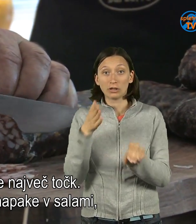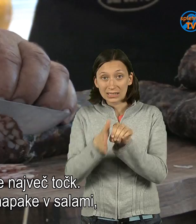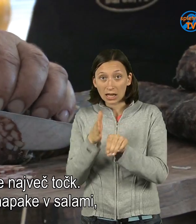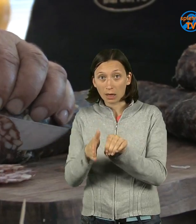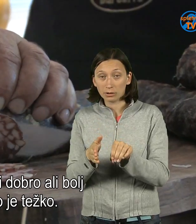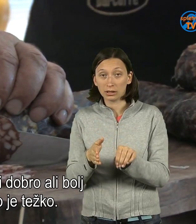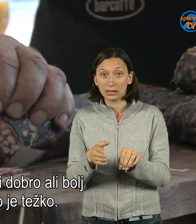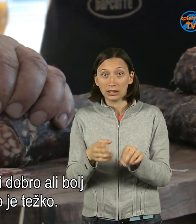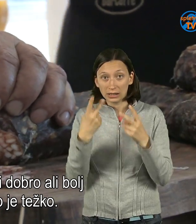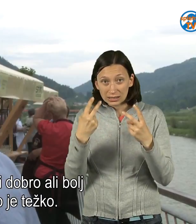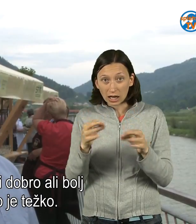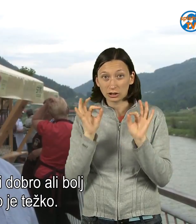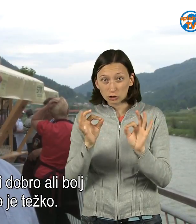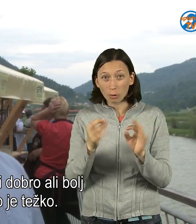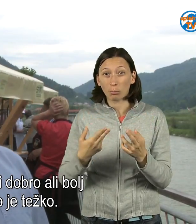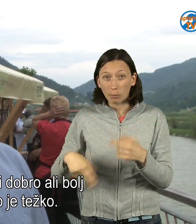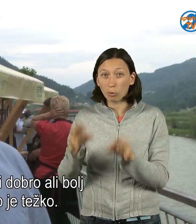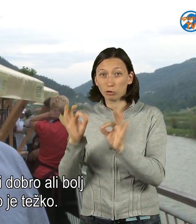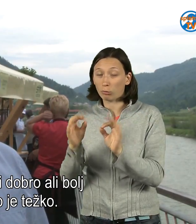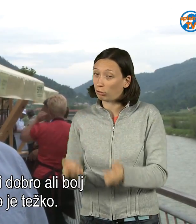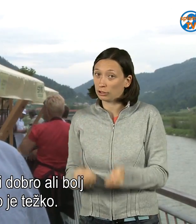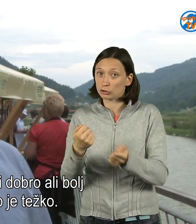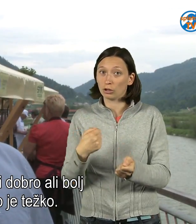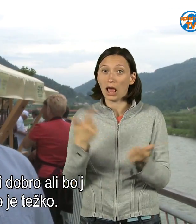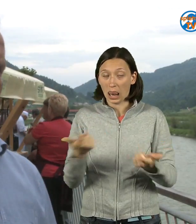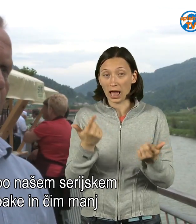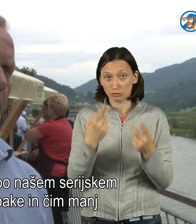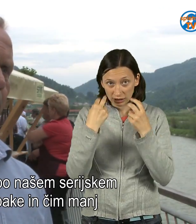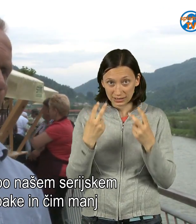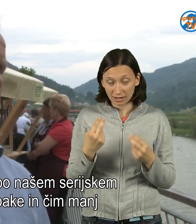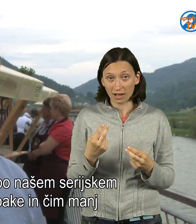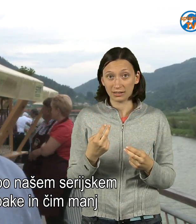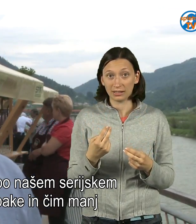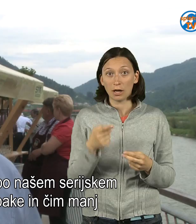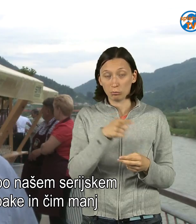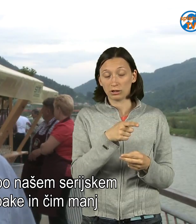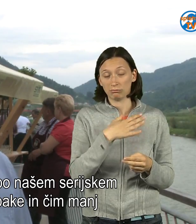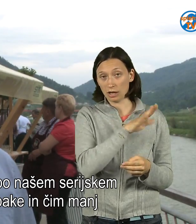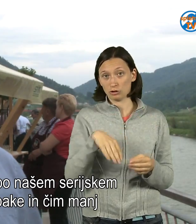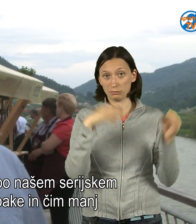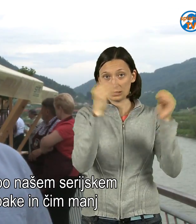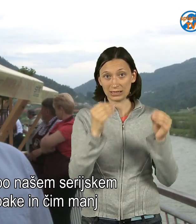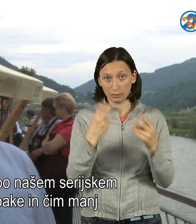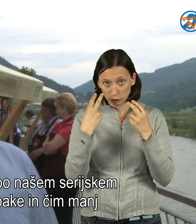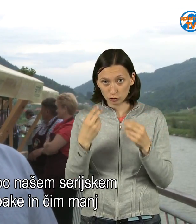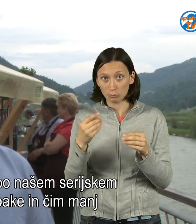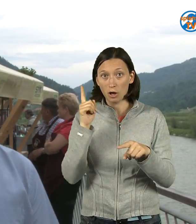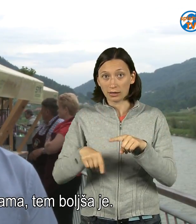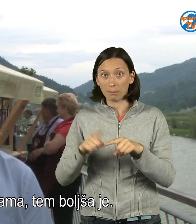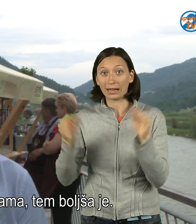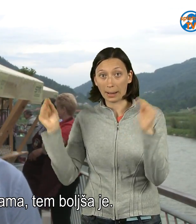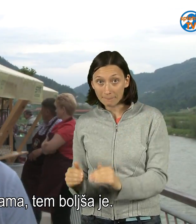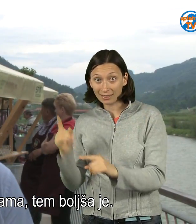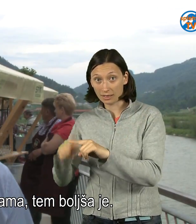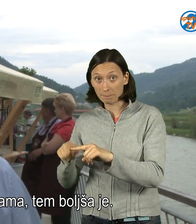V salami, ker iskati recimo dobro, pa bolj dobro je težko. Lažje je iskati v tem serijskem sistemu, iščemo napake, čim manj napak